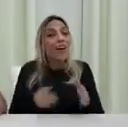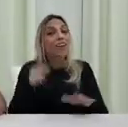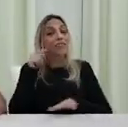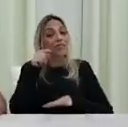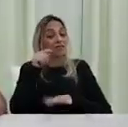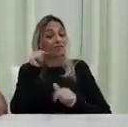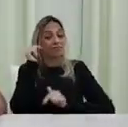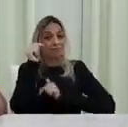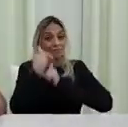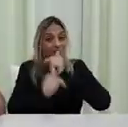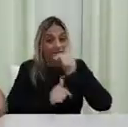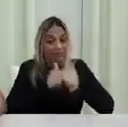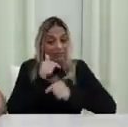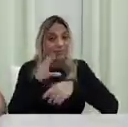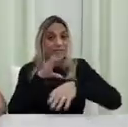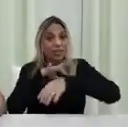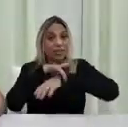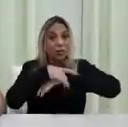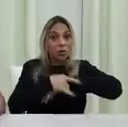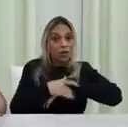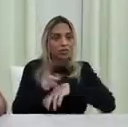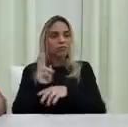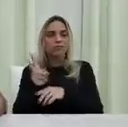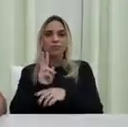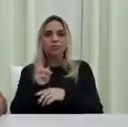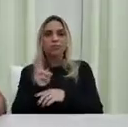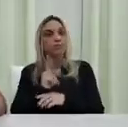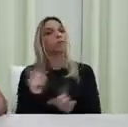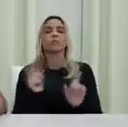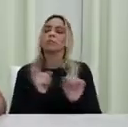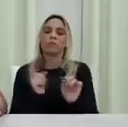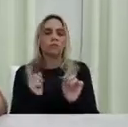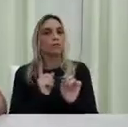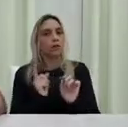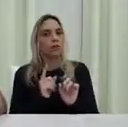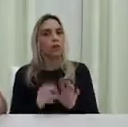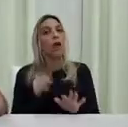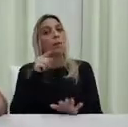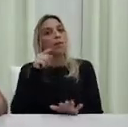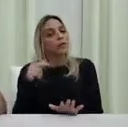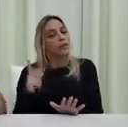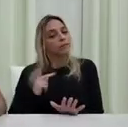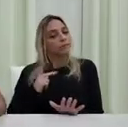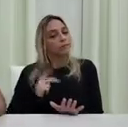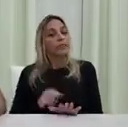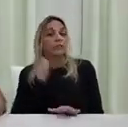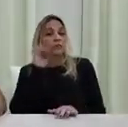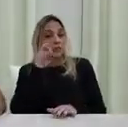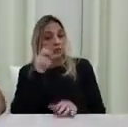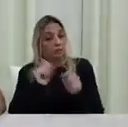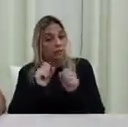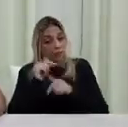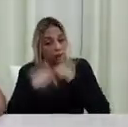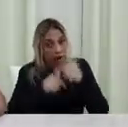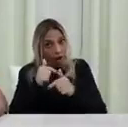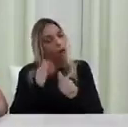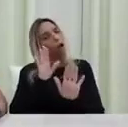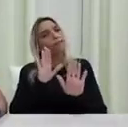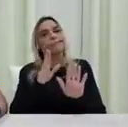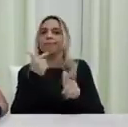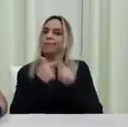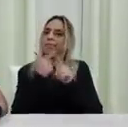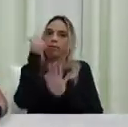aí o negócio, não é o porte, ele vai ter o direito a porte, mas não é para o cara, pro colega aí, fazer segurança particular, seja lá o que for.